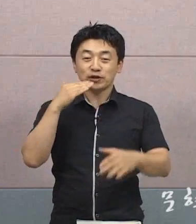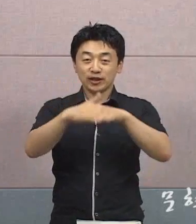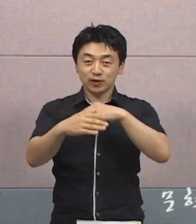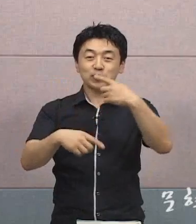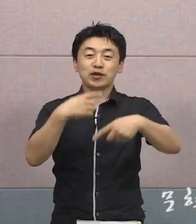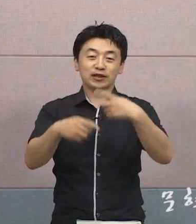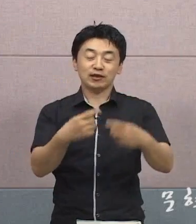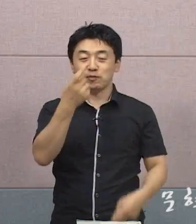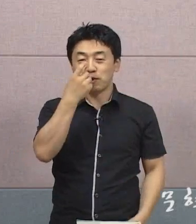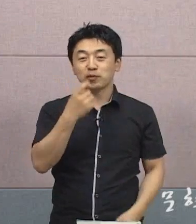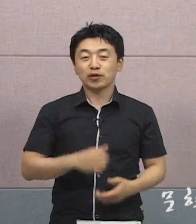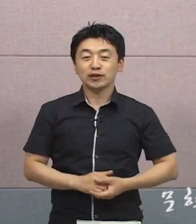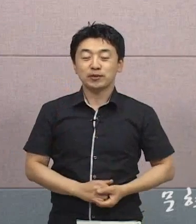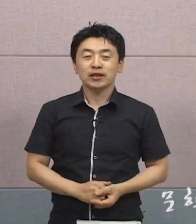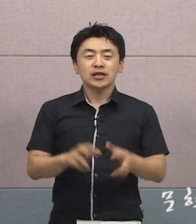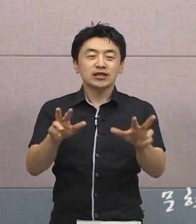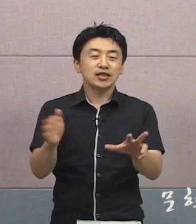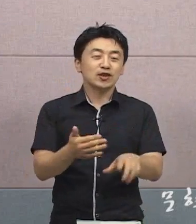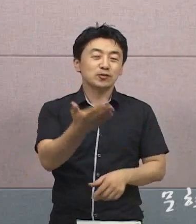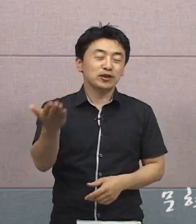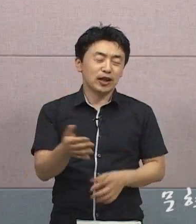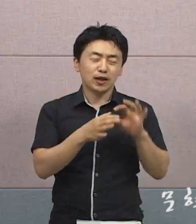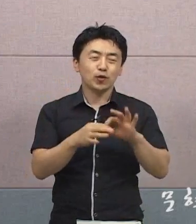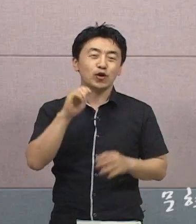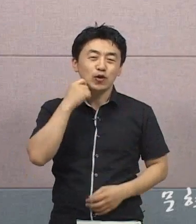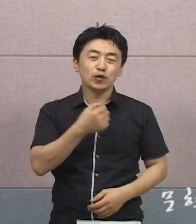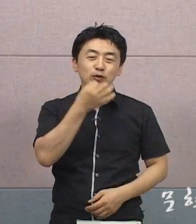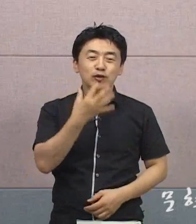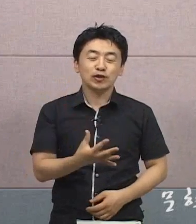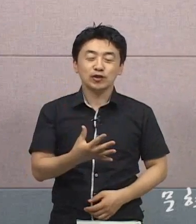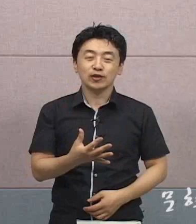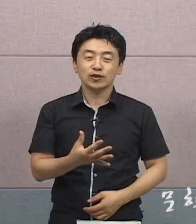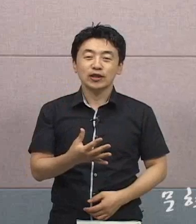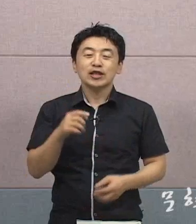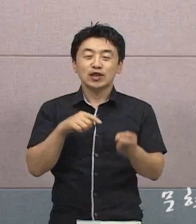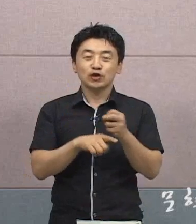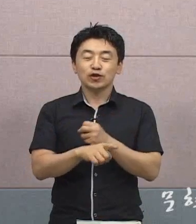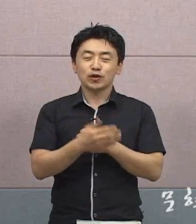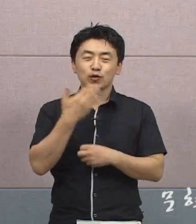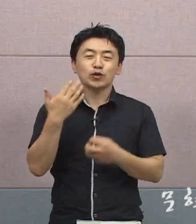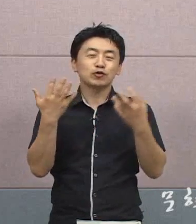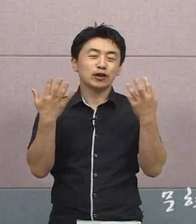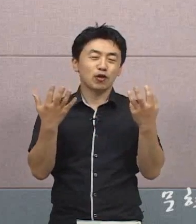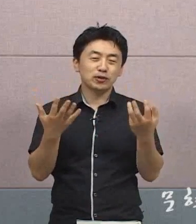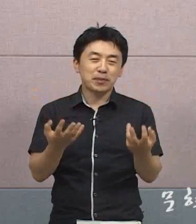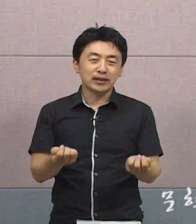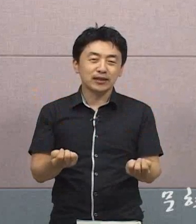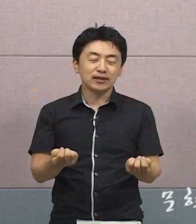농식 수화에 대해서 한번 배워보도록 하겠습니다. 지금까지 여러분들이 계속 어려워하고 힘들어하셨던 이유는 농식 수화가 너무나 많다라는